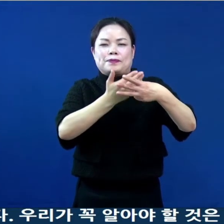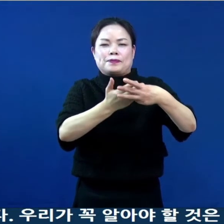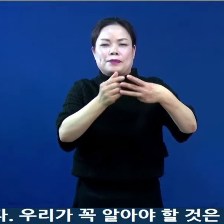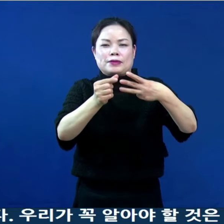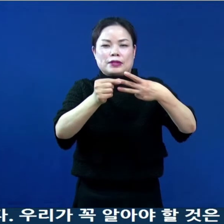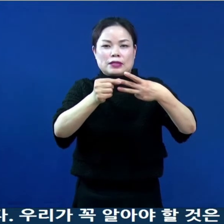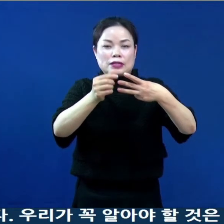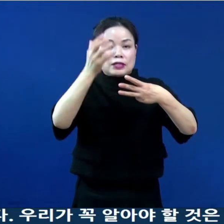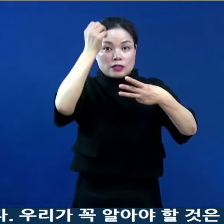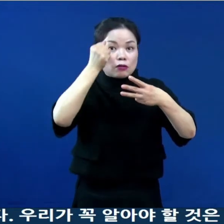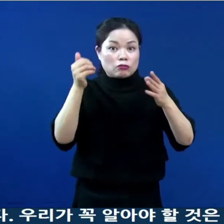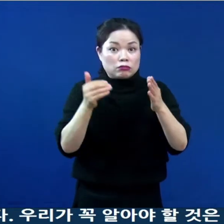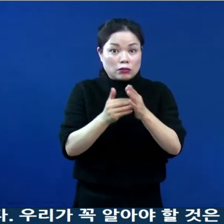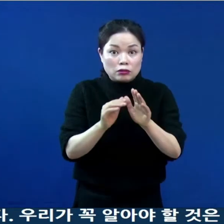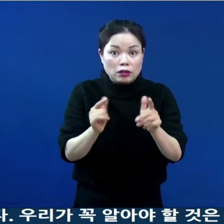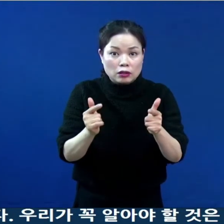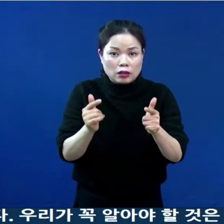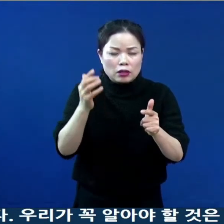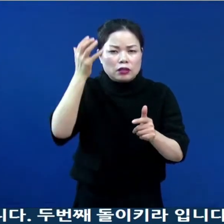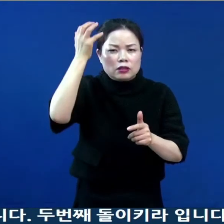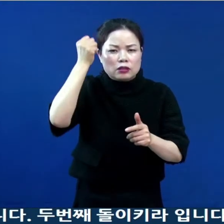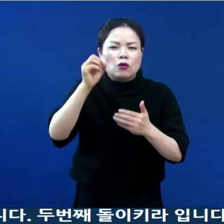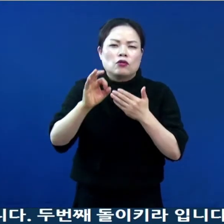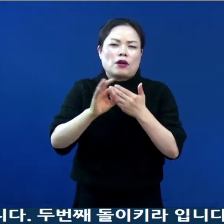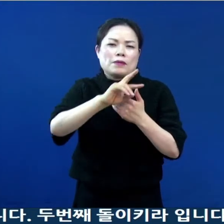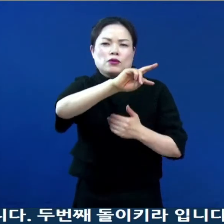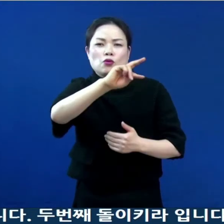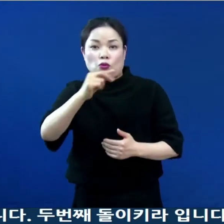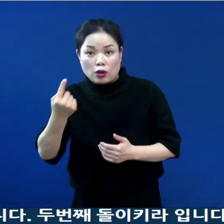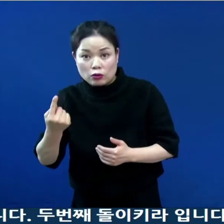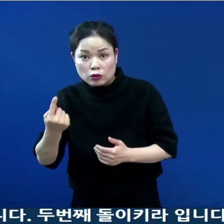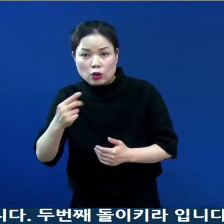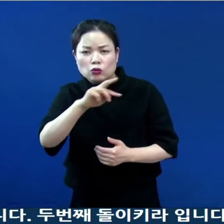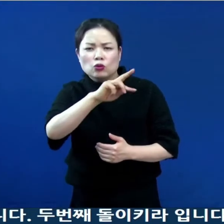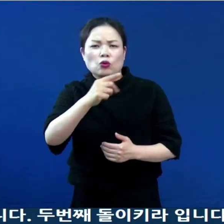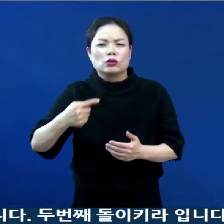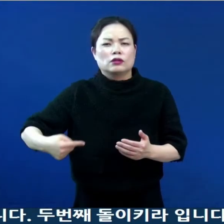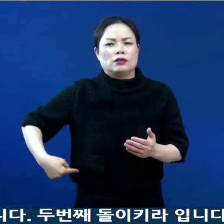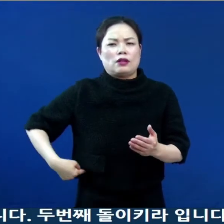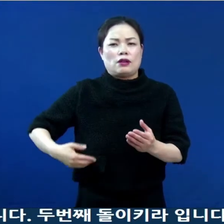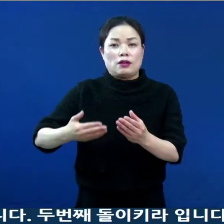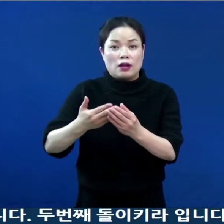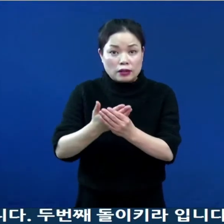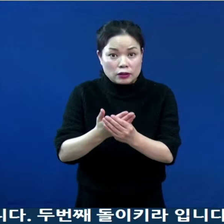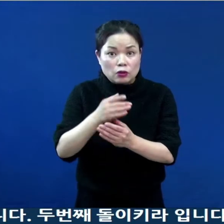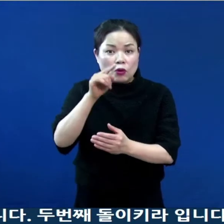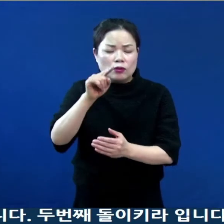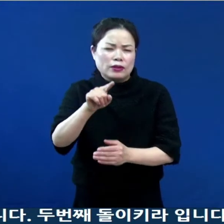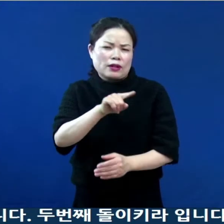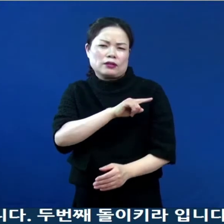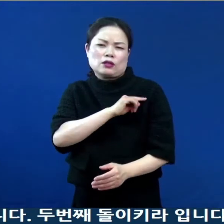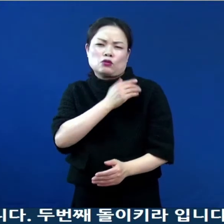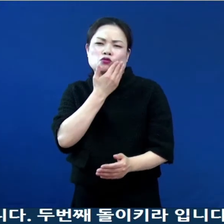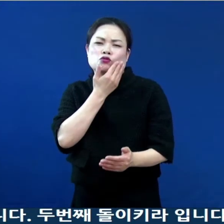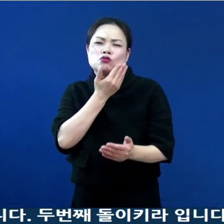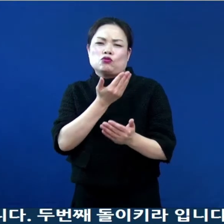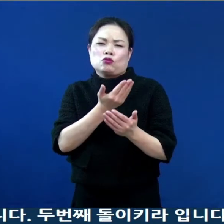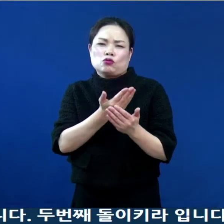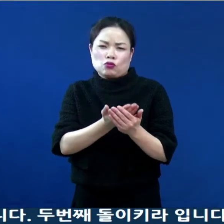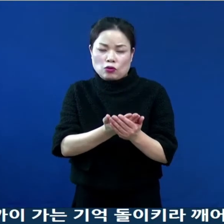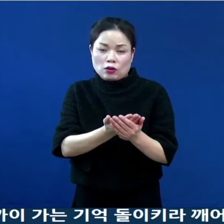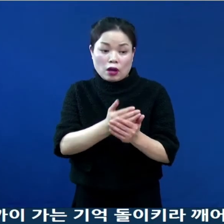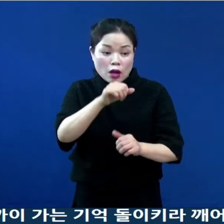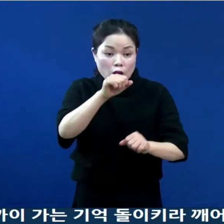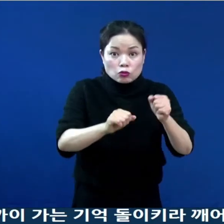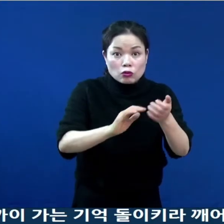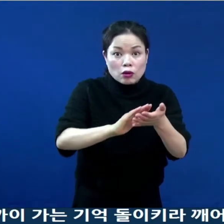것으로 끝나지 않습니다. 우리가 기억을 하면 돌이켜야 됩니다. 돌이키는 것이 우리에게 가장 중요한